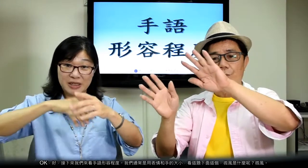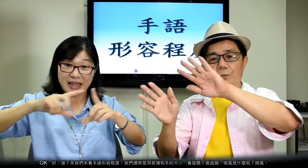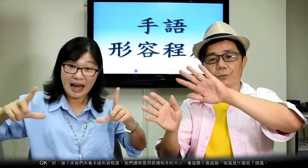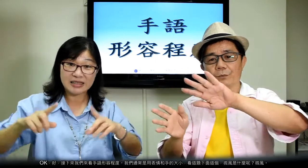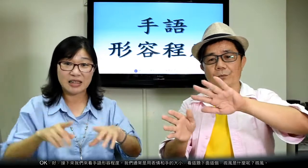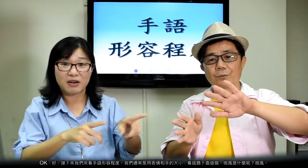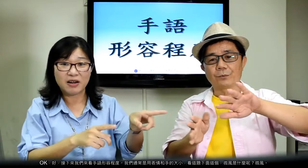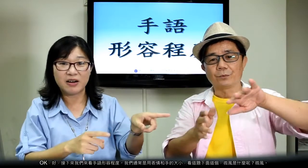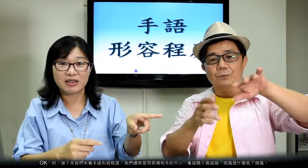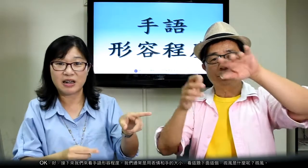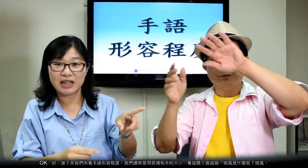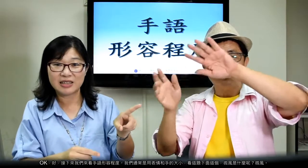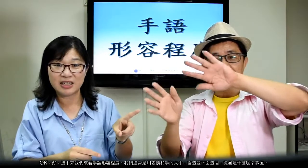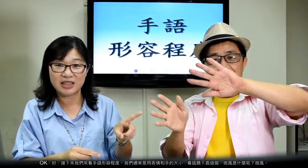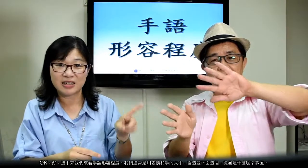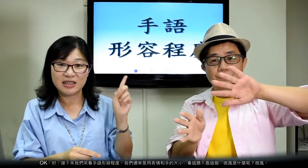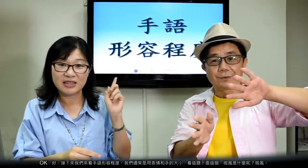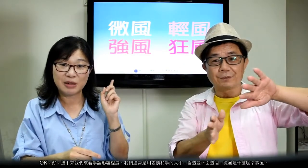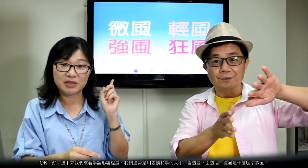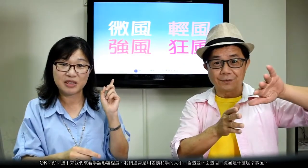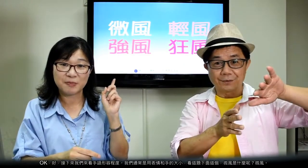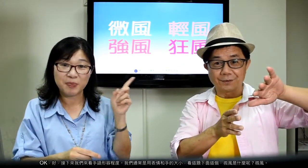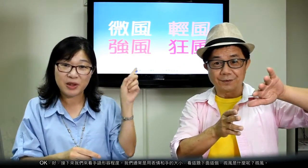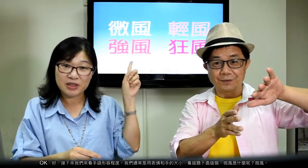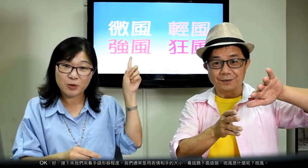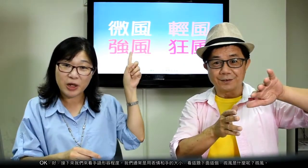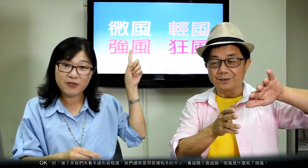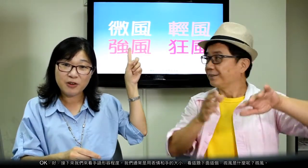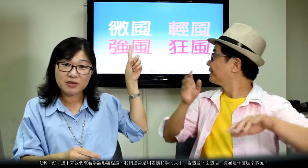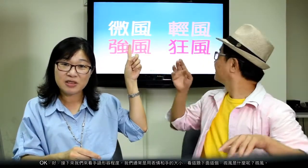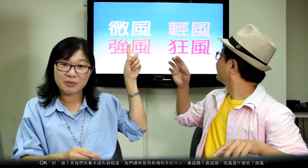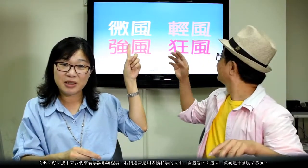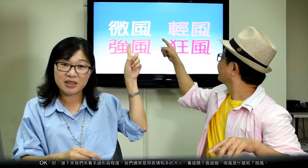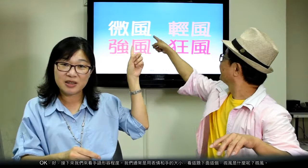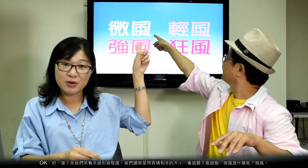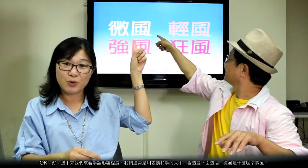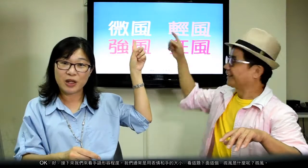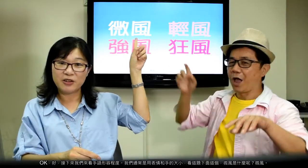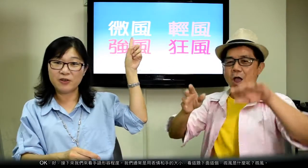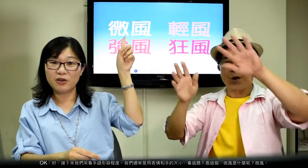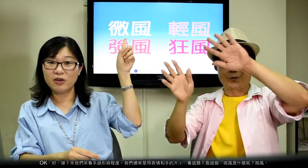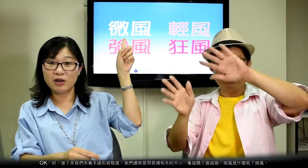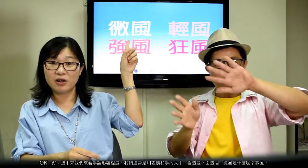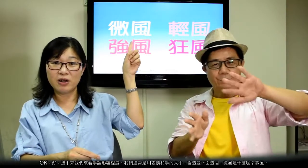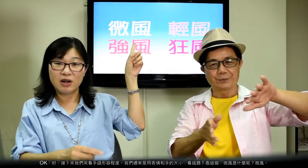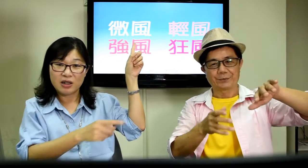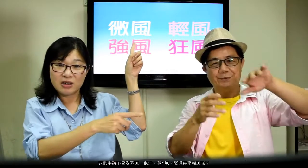大小，哦，好看这一题，像这个微风是什么呢？微风，哦